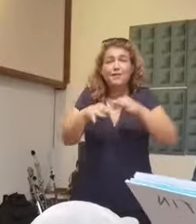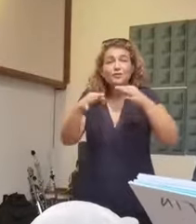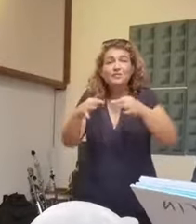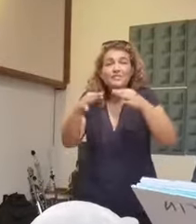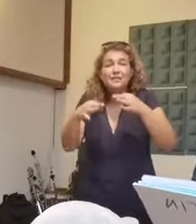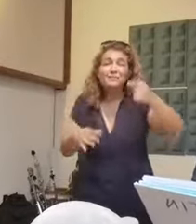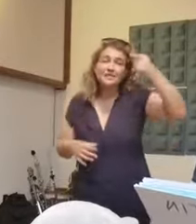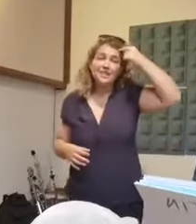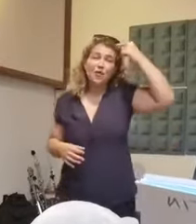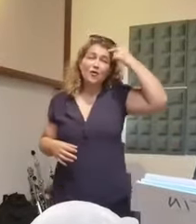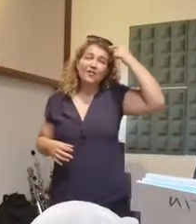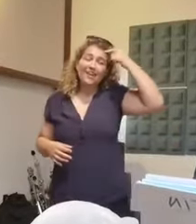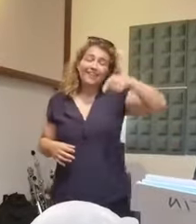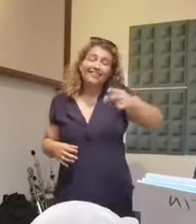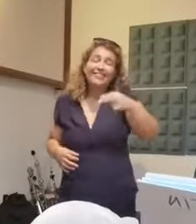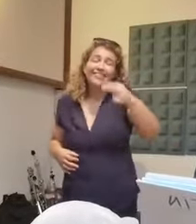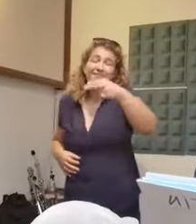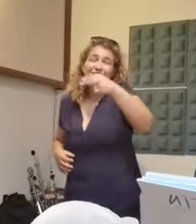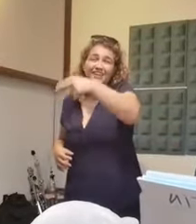siempre presente.